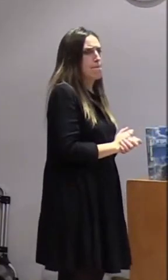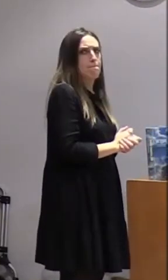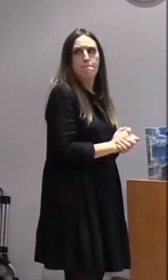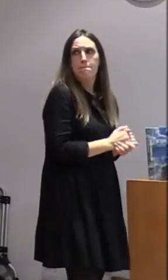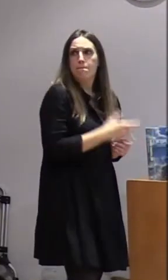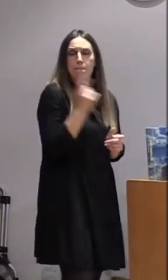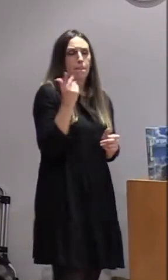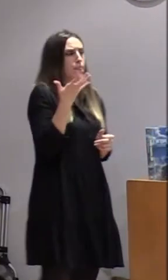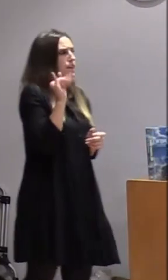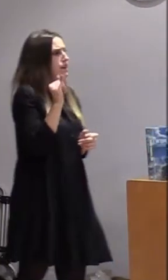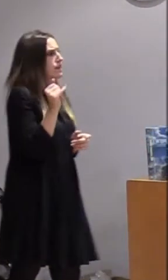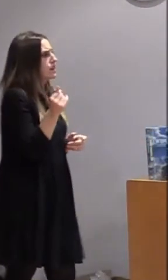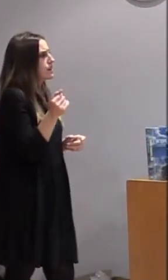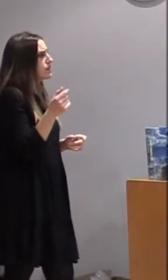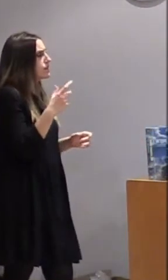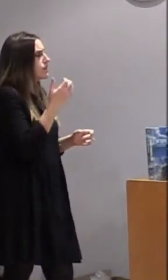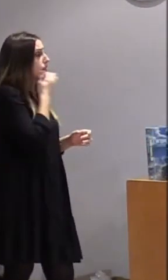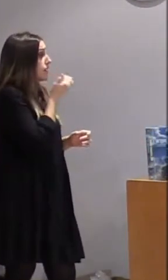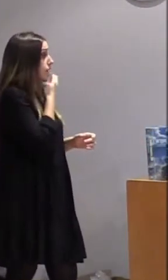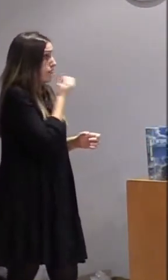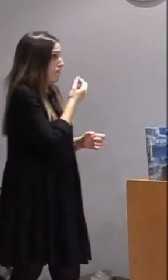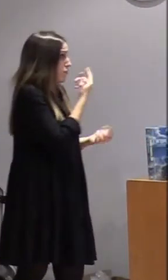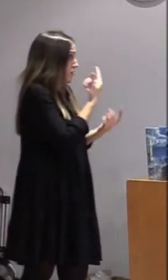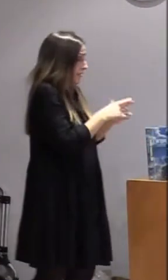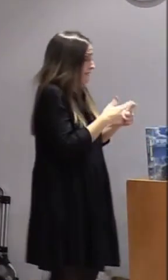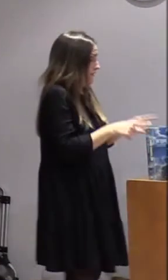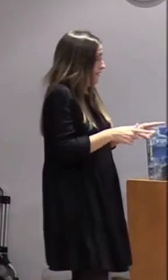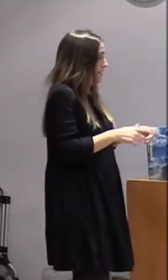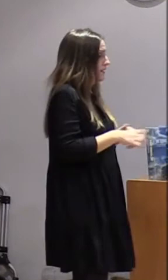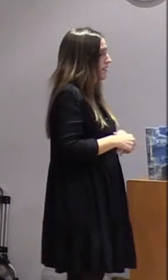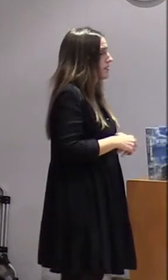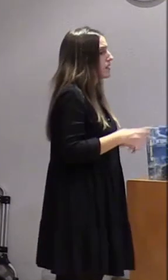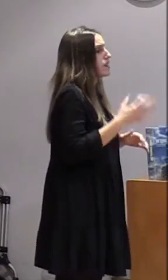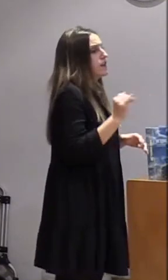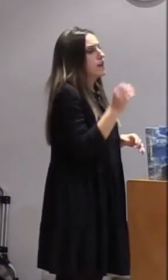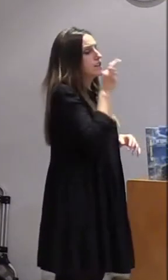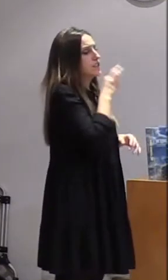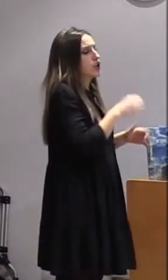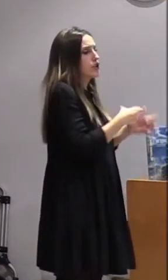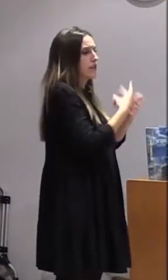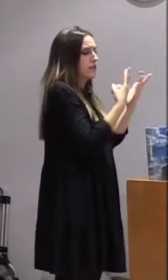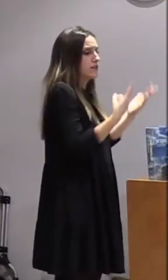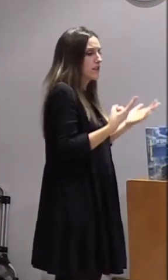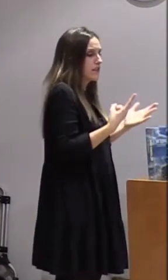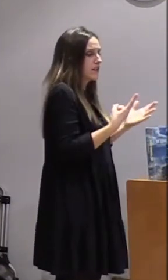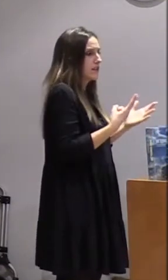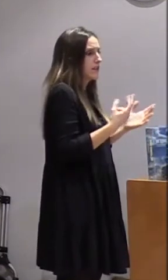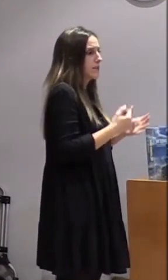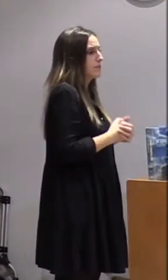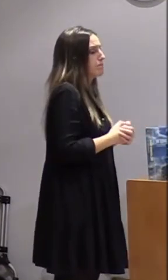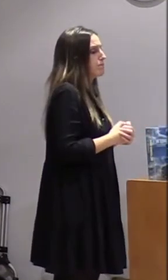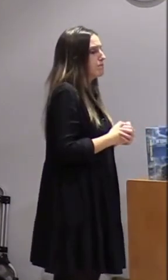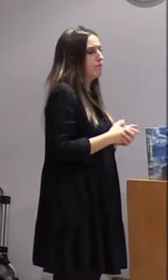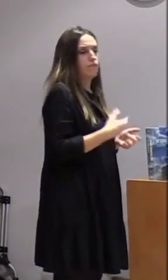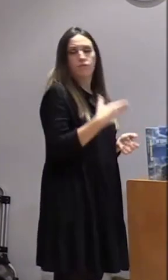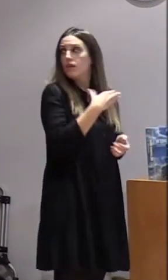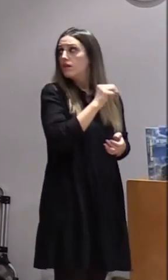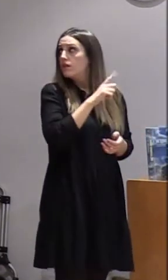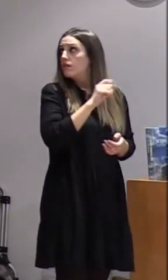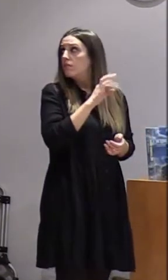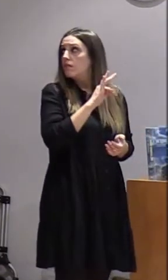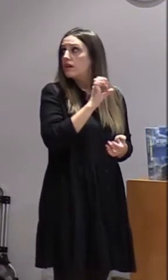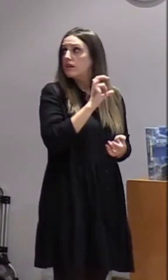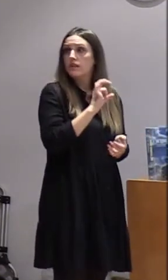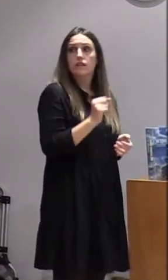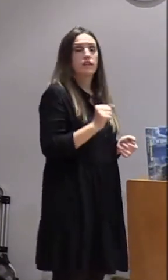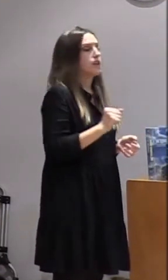Aquí tenéis varios ejemplos de retratos que hizo a personajes de la corte de la época. Estamos en el siglo XVII, pues el príncipe Baltasar Carlos, con un paisaje de la